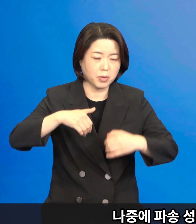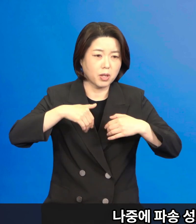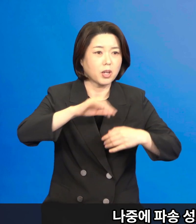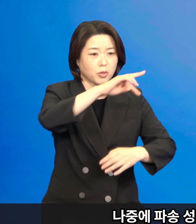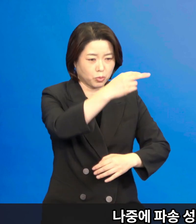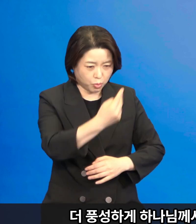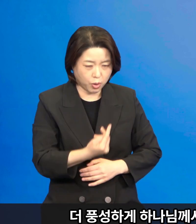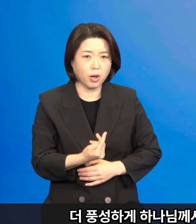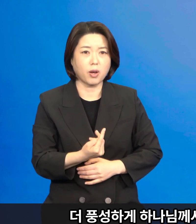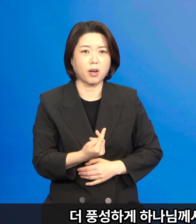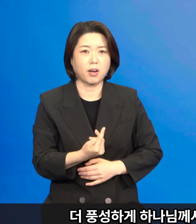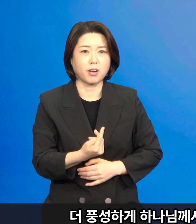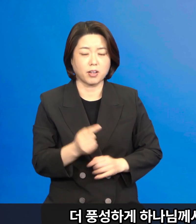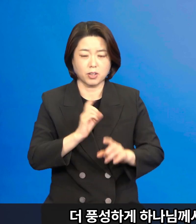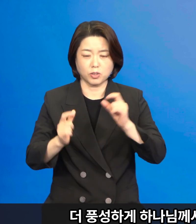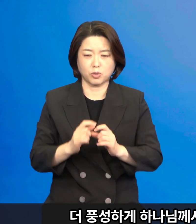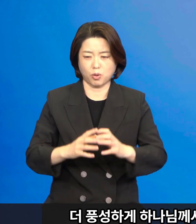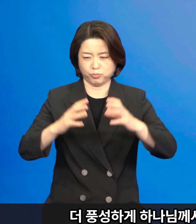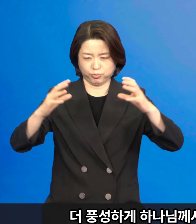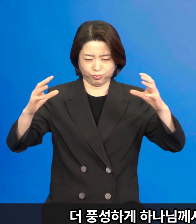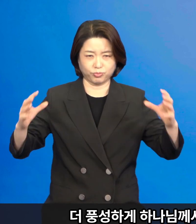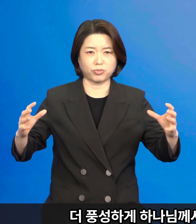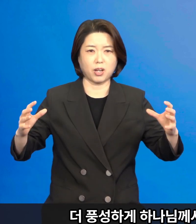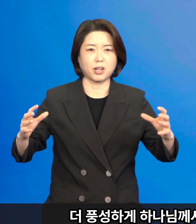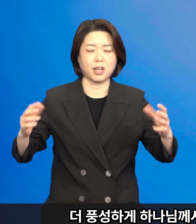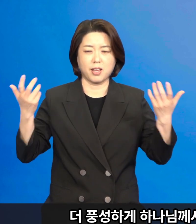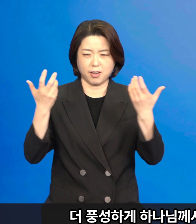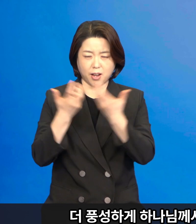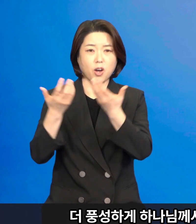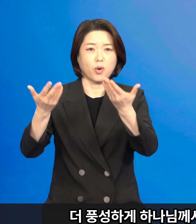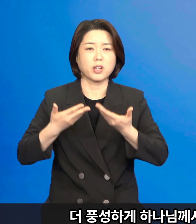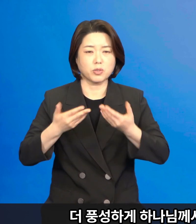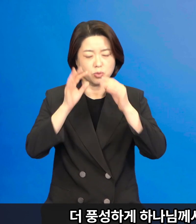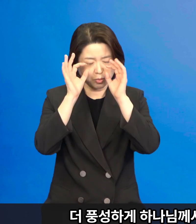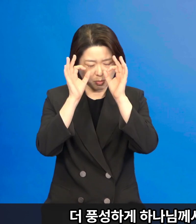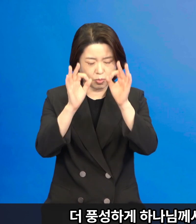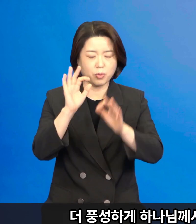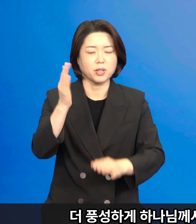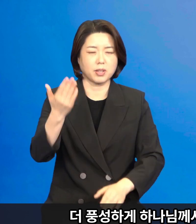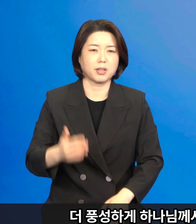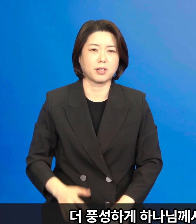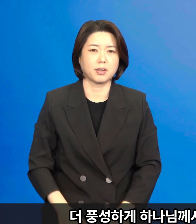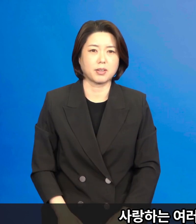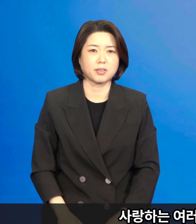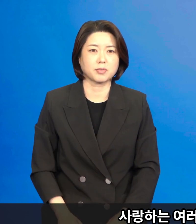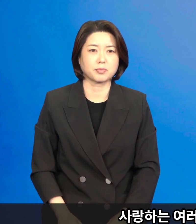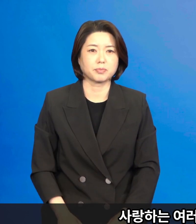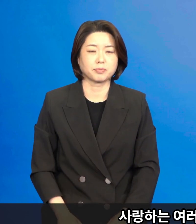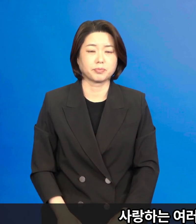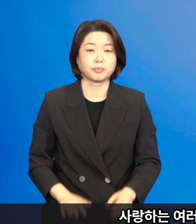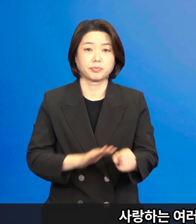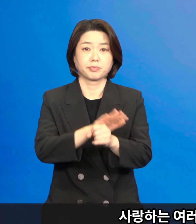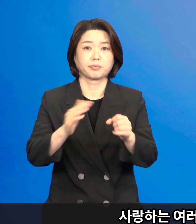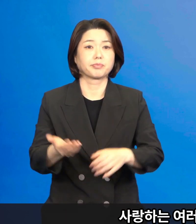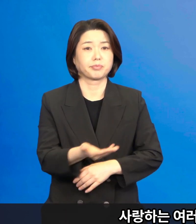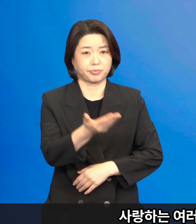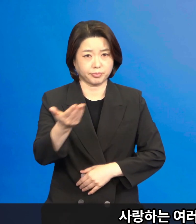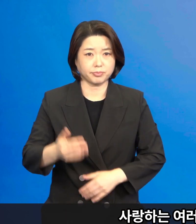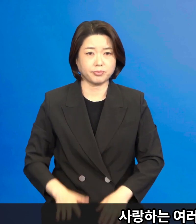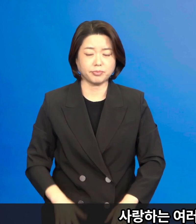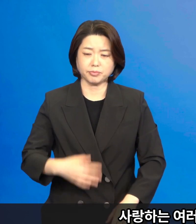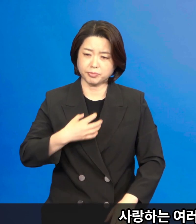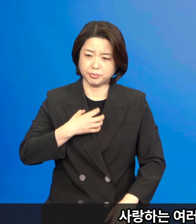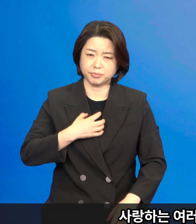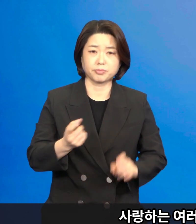돌아왔을 때에는 더 풍성하게 하나님께서 채워주신 것을 보게 되었습니다. 사랑하는 여러분,